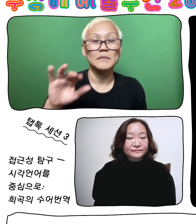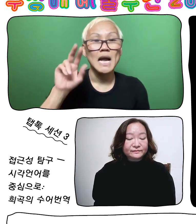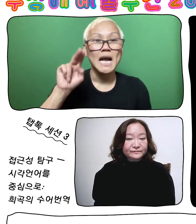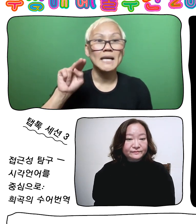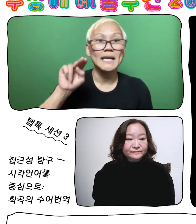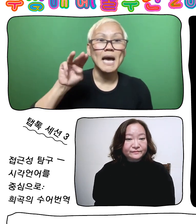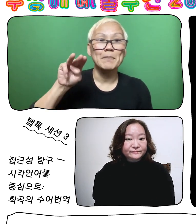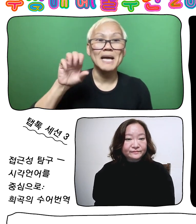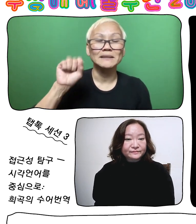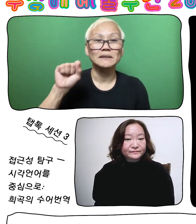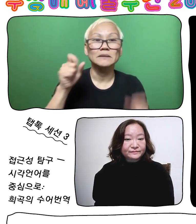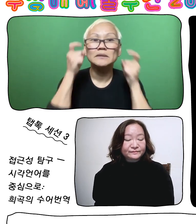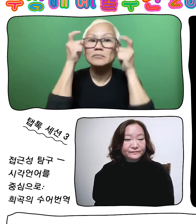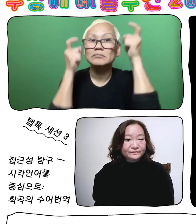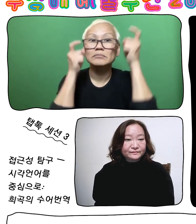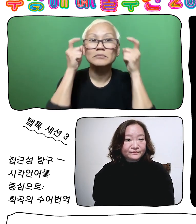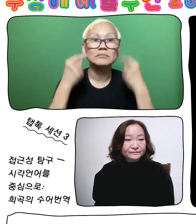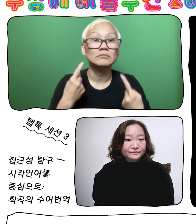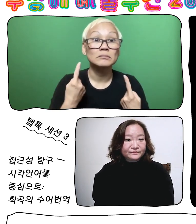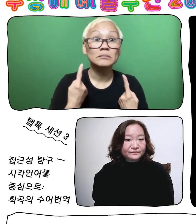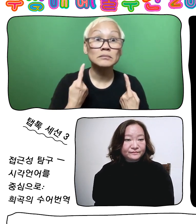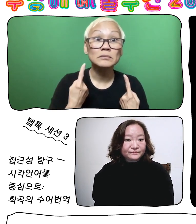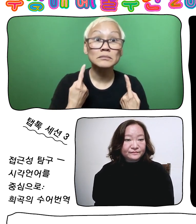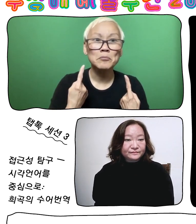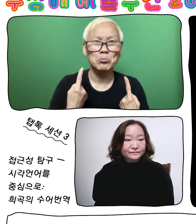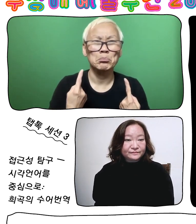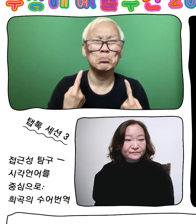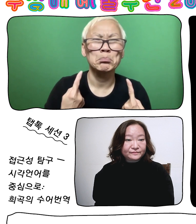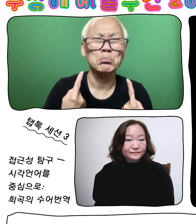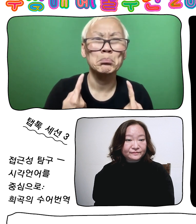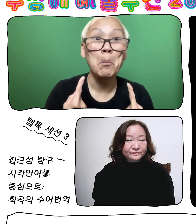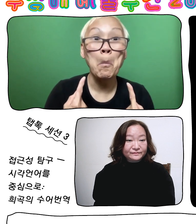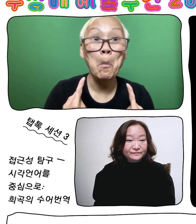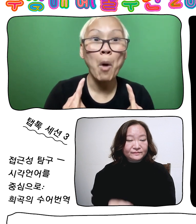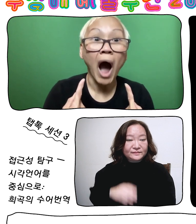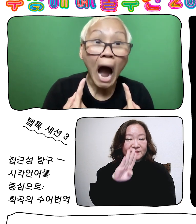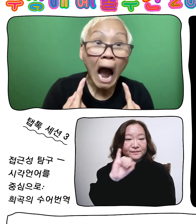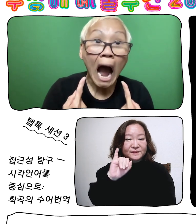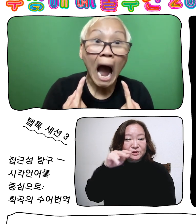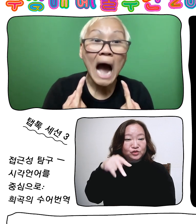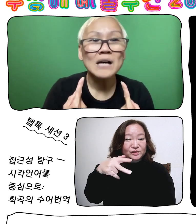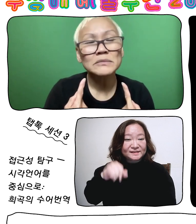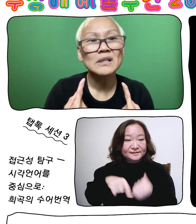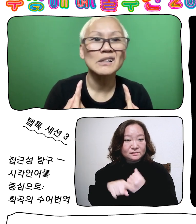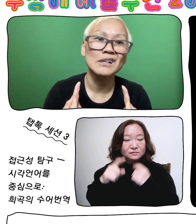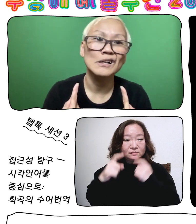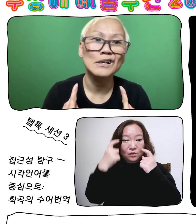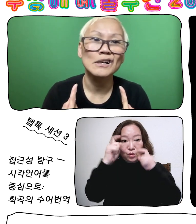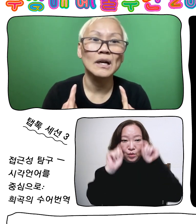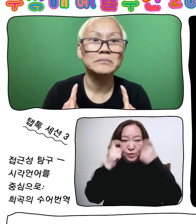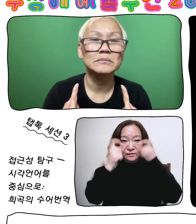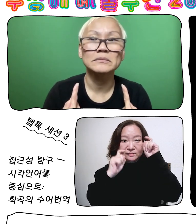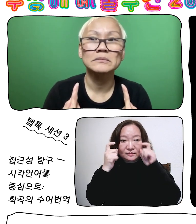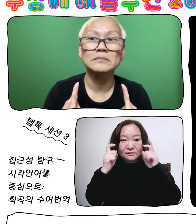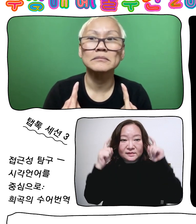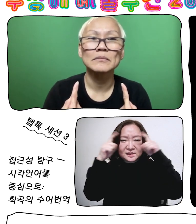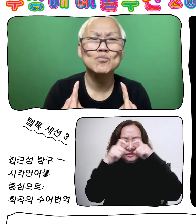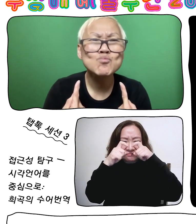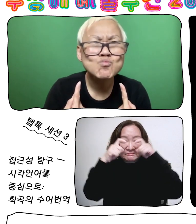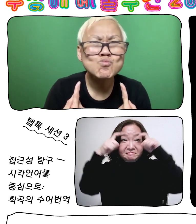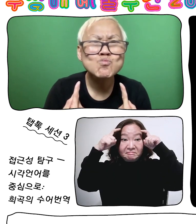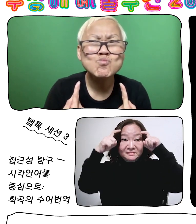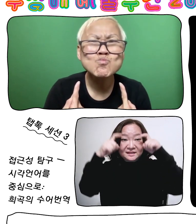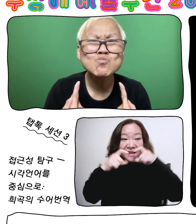마지막으로 비수지 신호로 얼굴 표정 등이 이에 속합니다. 제 표정에 주목해 주세요.